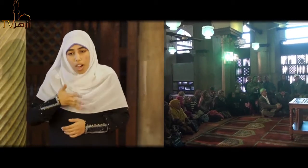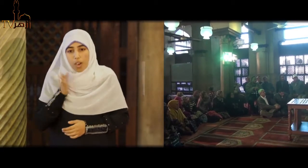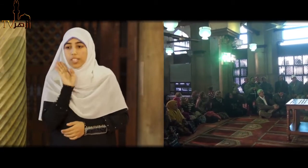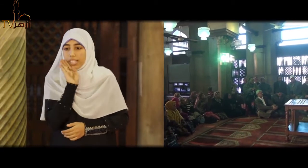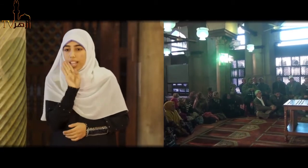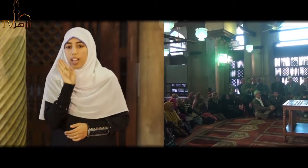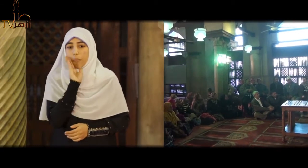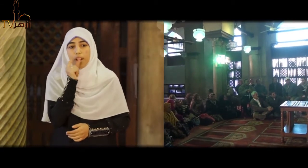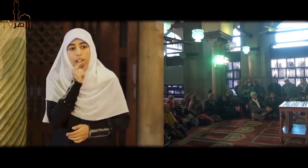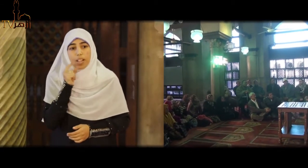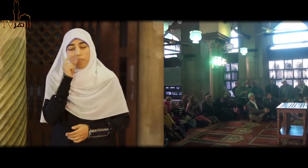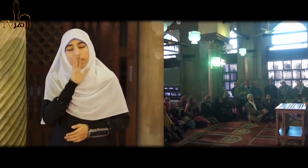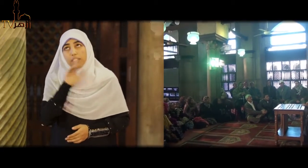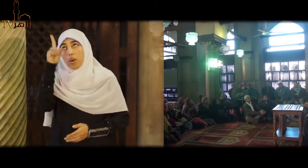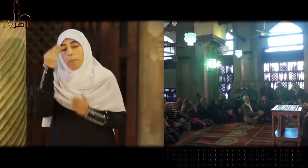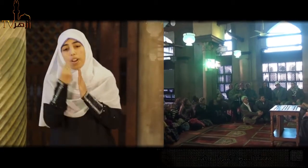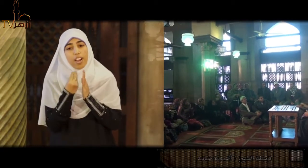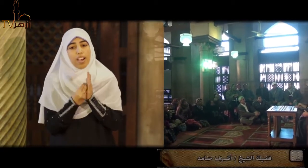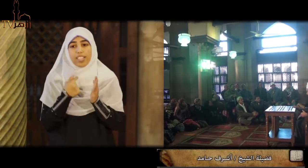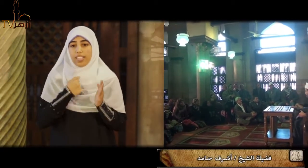ثوابا على هذه النية.